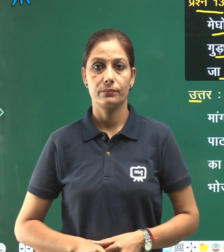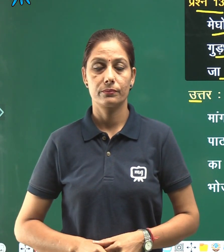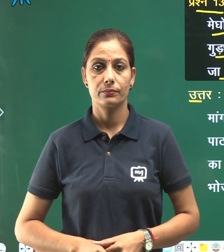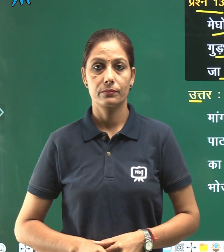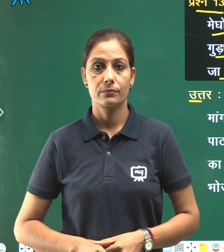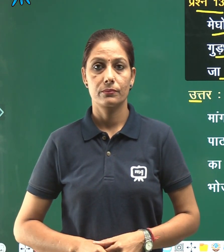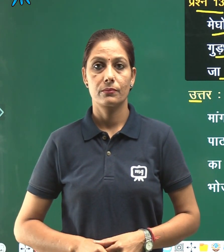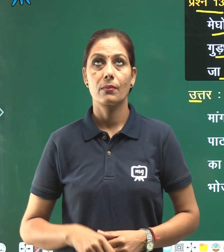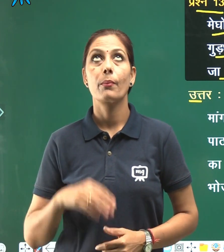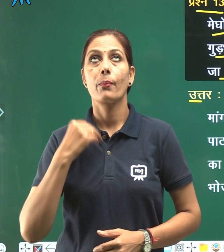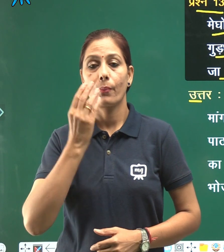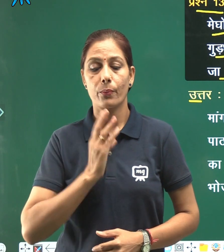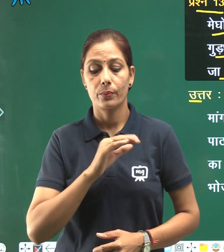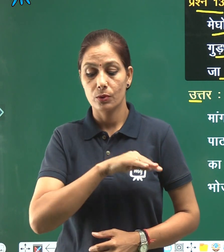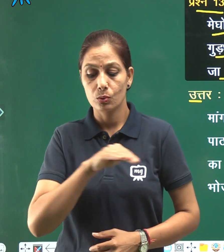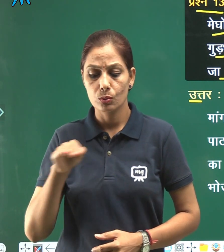इंद्रसेना